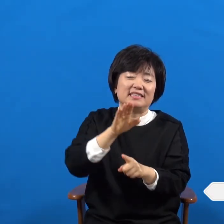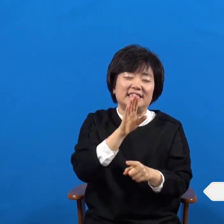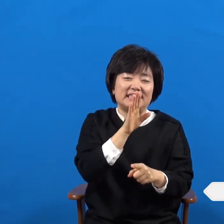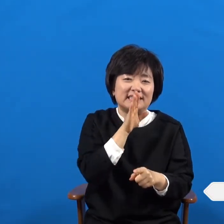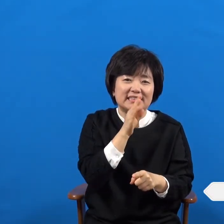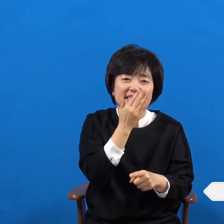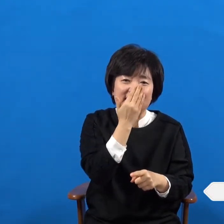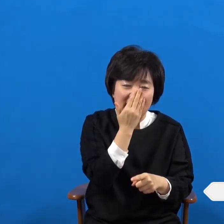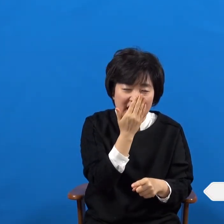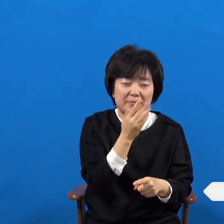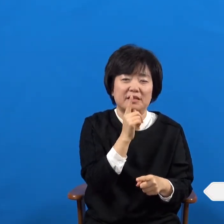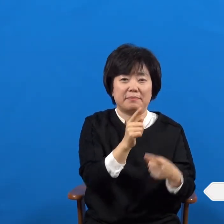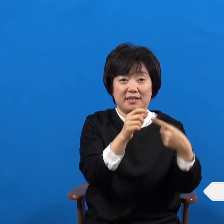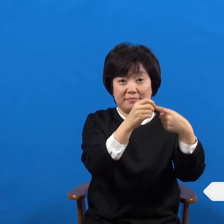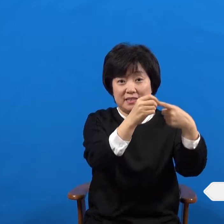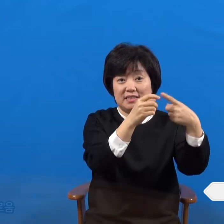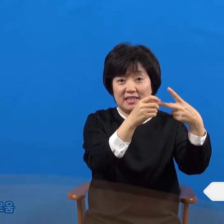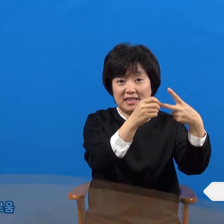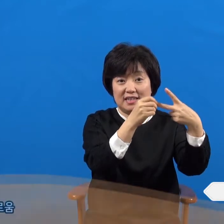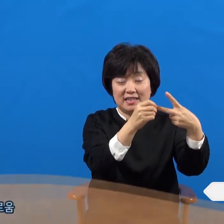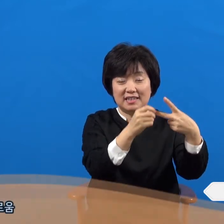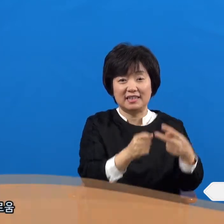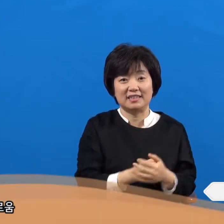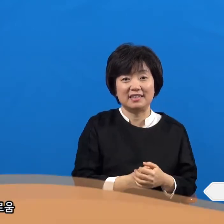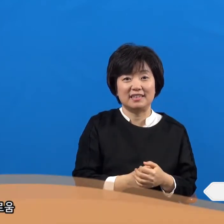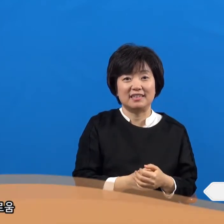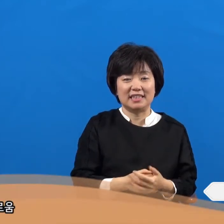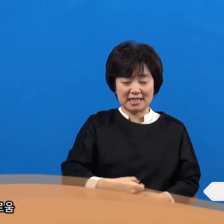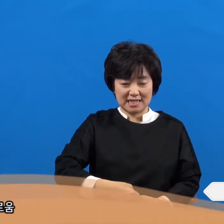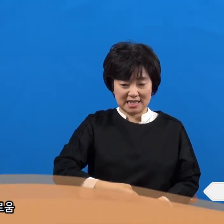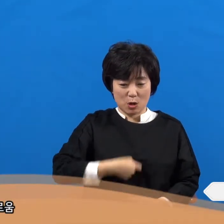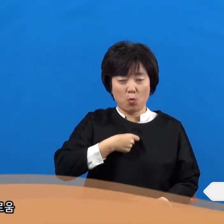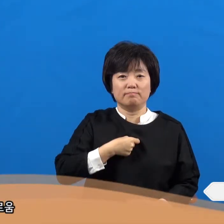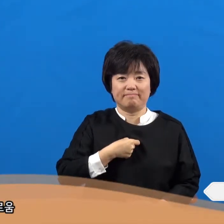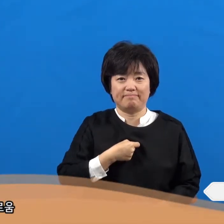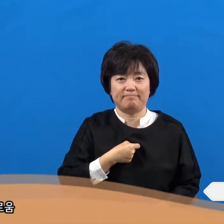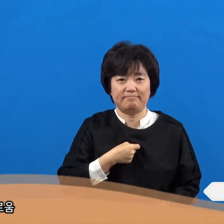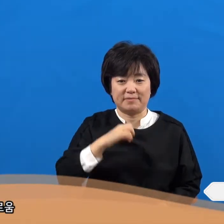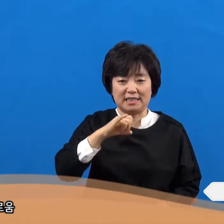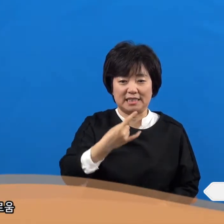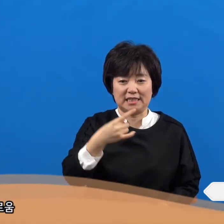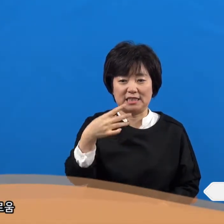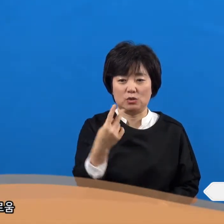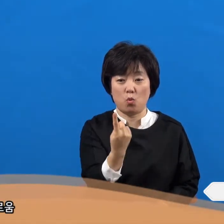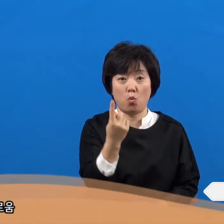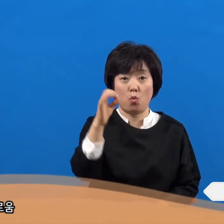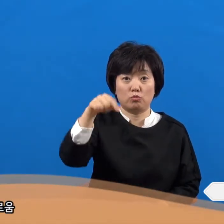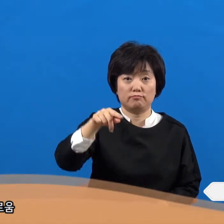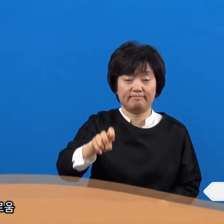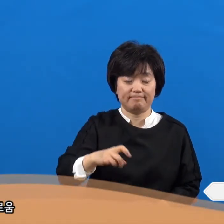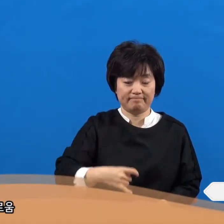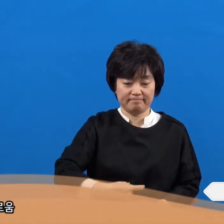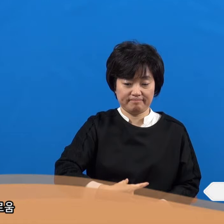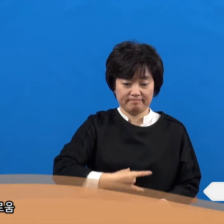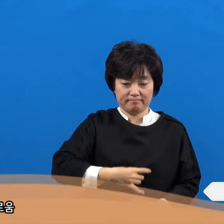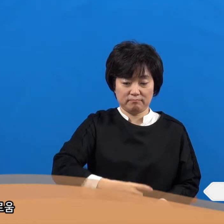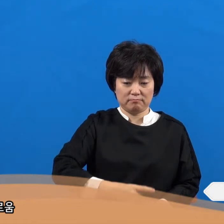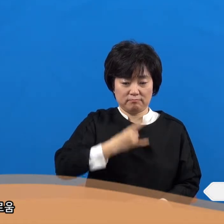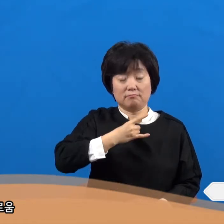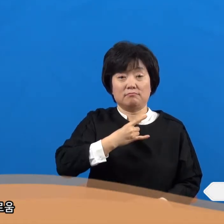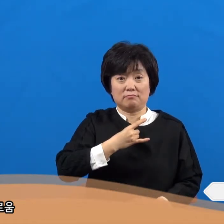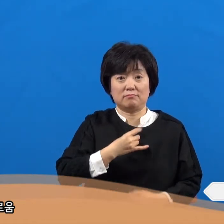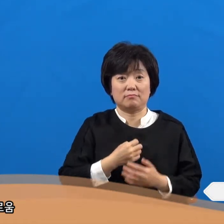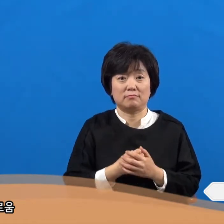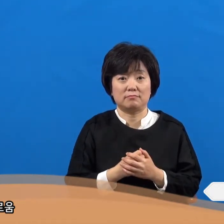말씀하세요. 두 번째는 의로움입니다. 의로움은 하나님과 사람